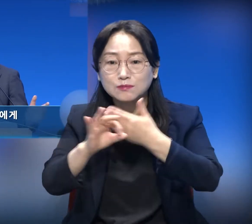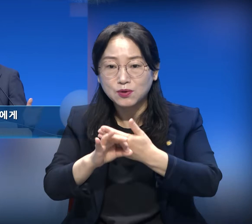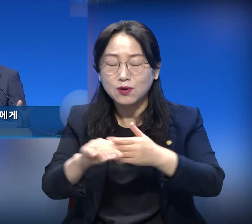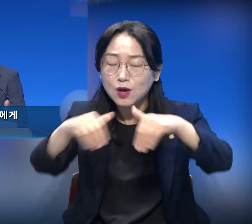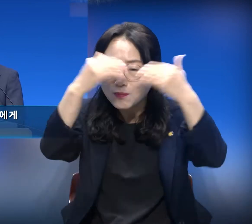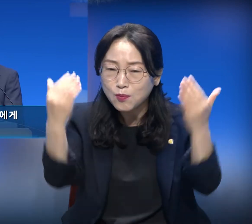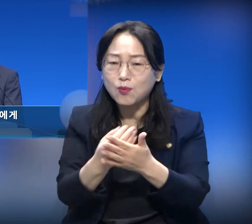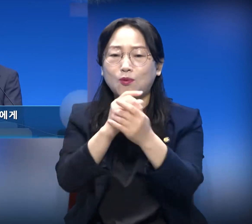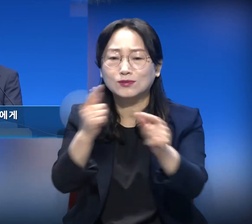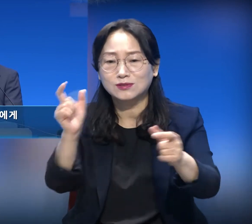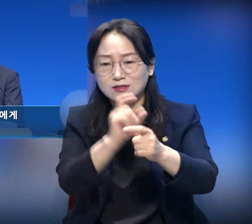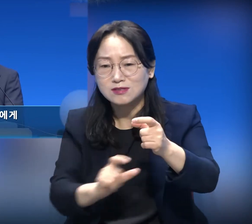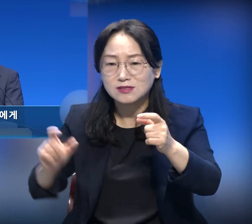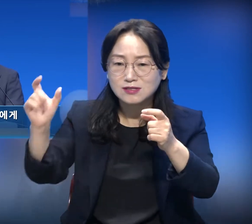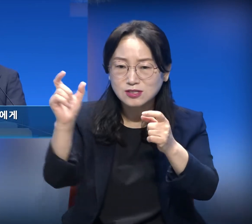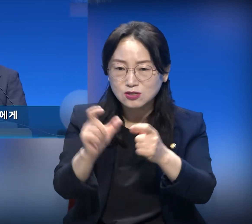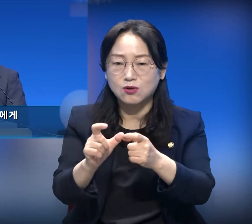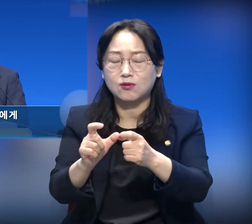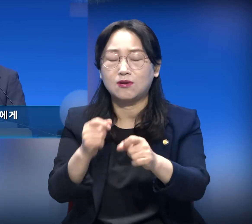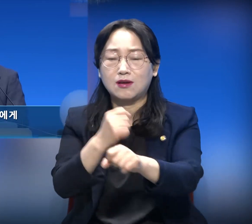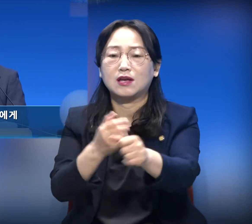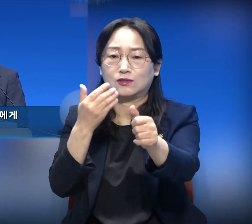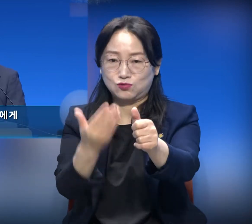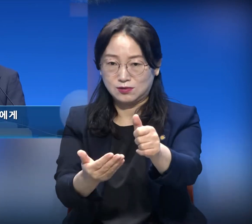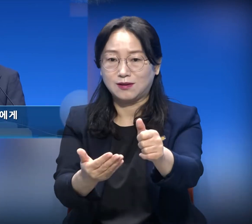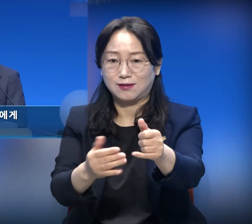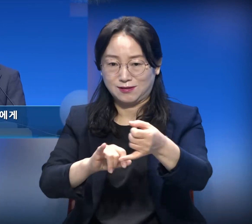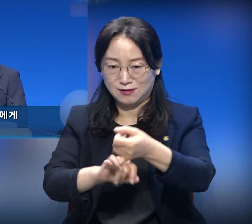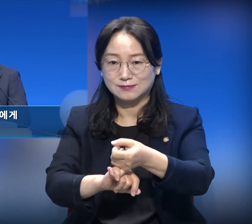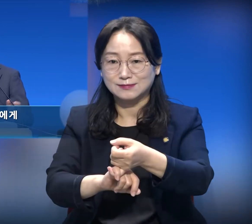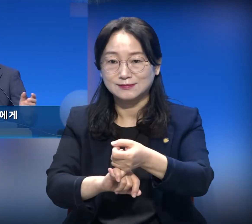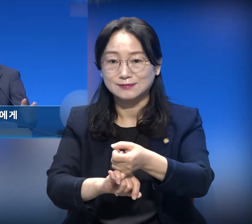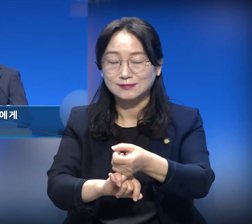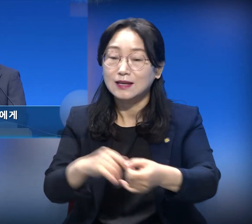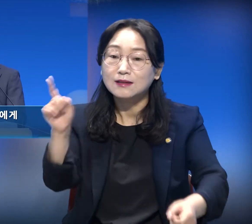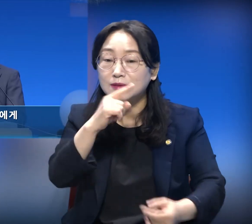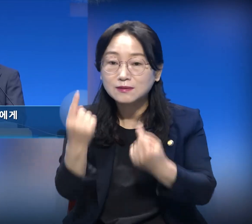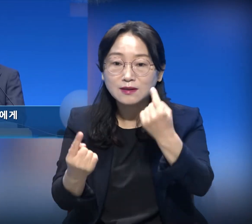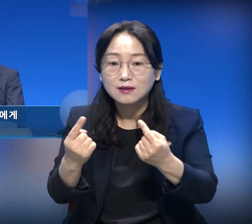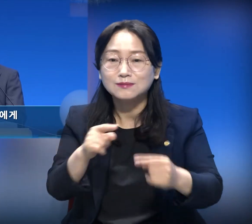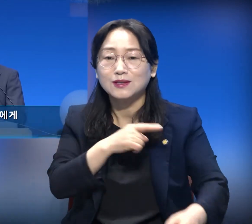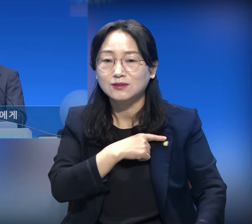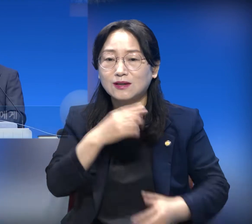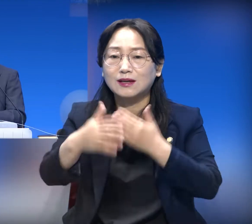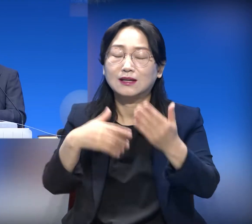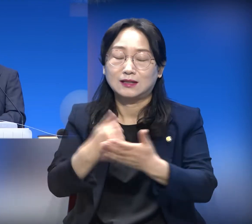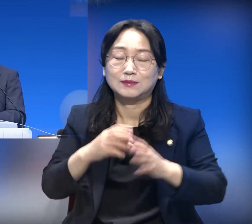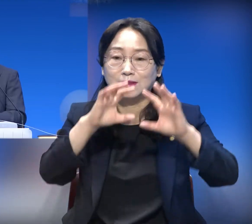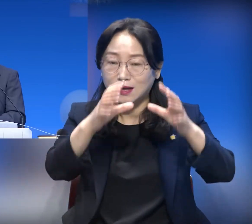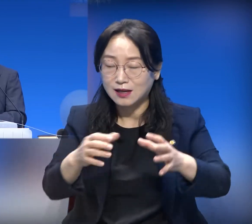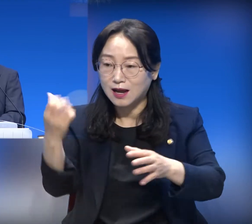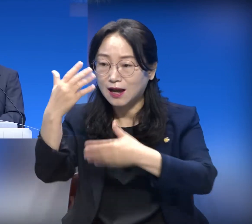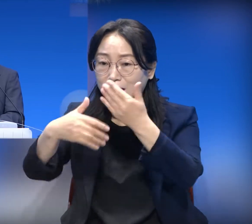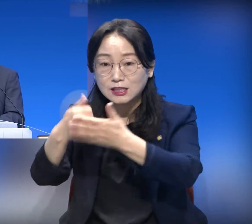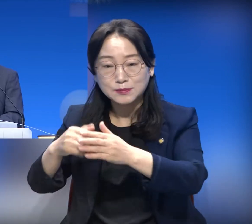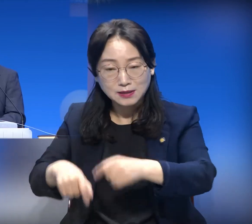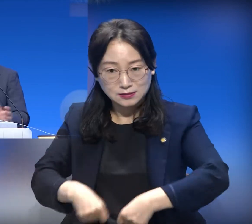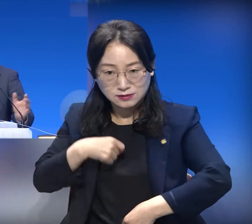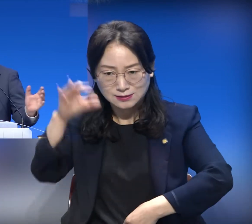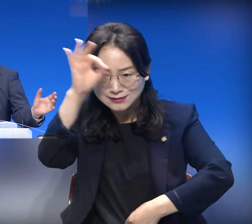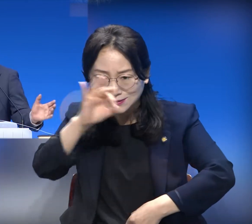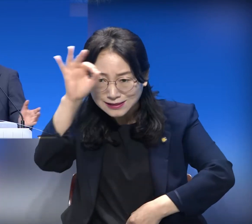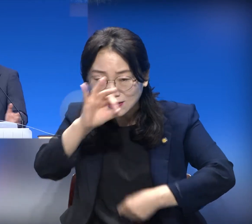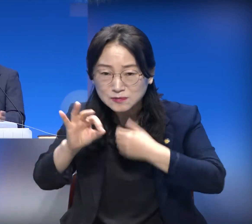이 모든 것을 너에게 더하시리라. 무엇보다도 먼저 하나님의 나라와 하나님의 의를 구하면